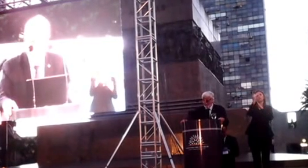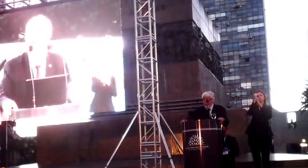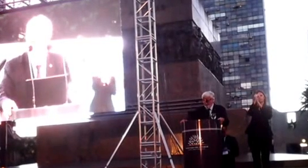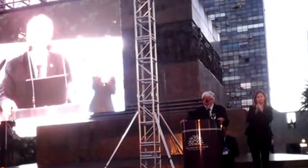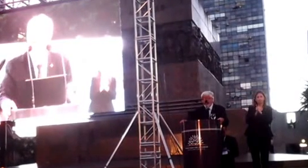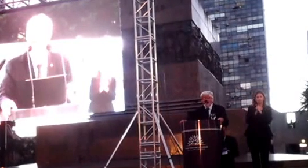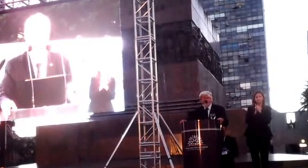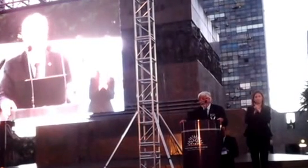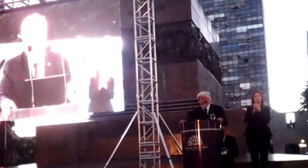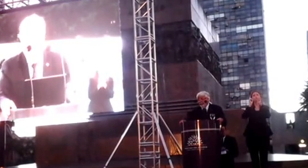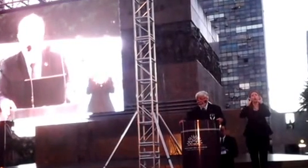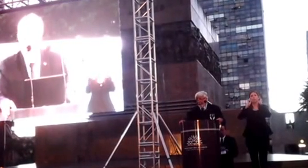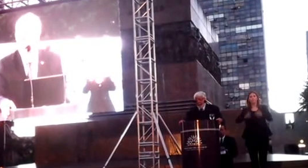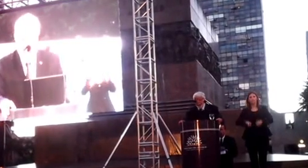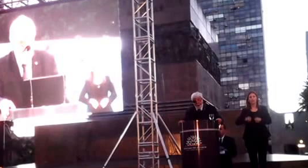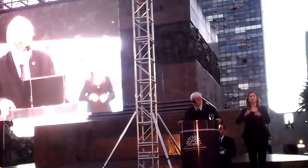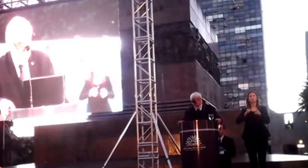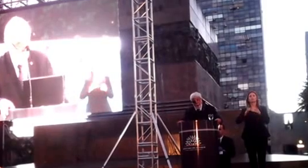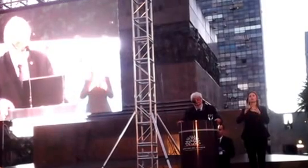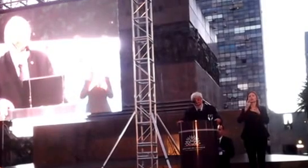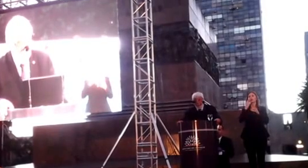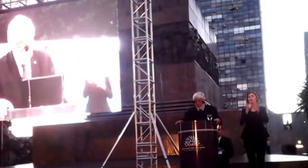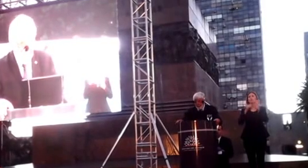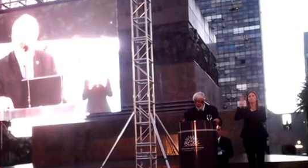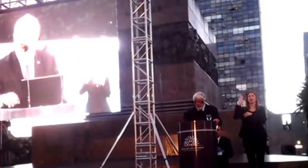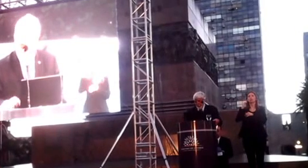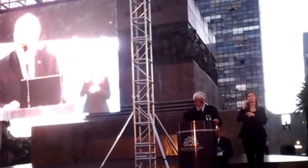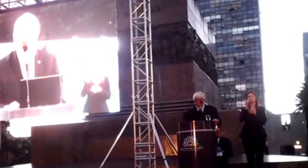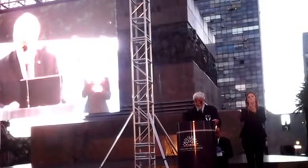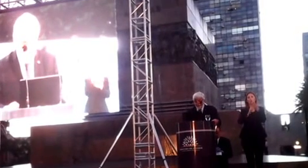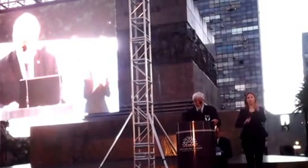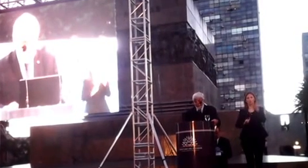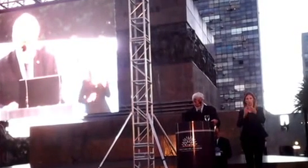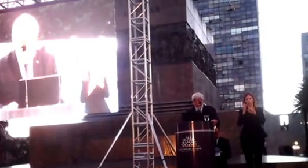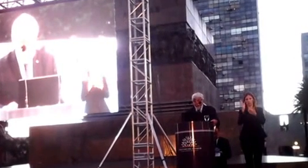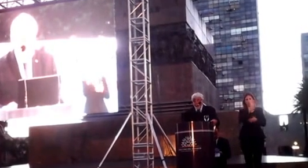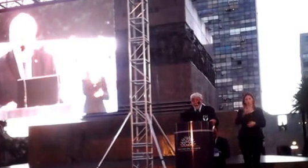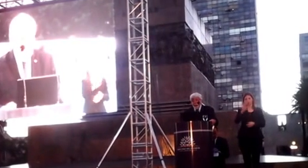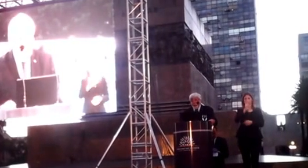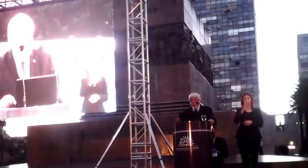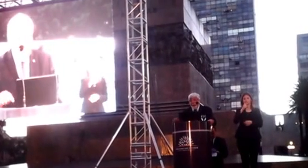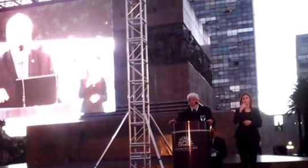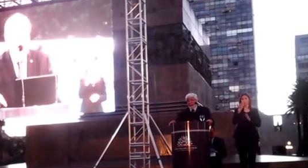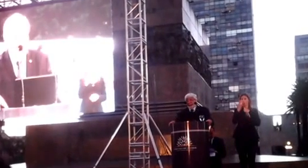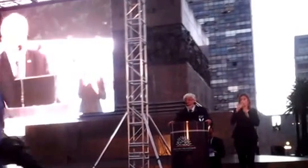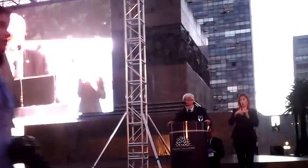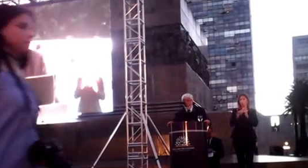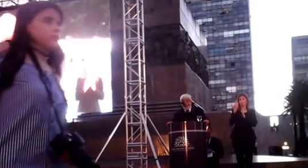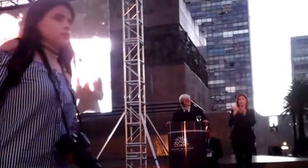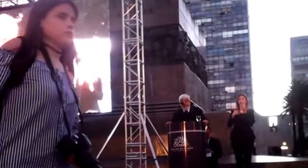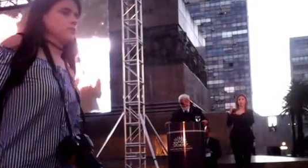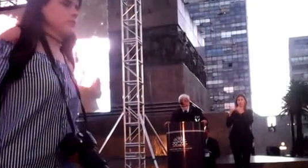mismas también será superior al promedio nacional. Los últimos datos